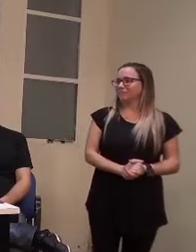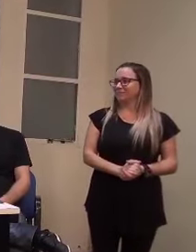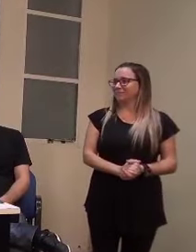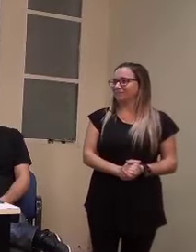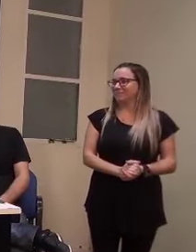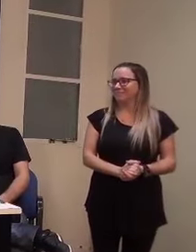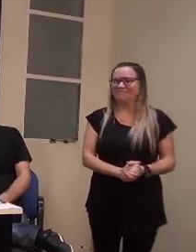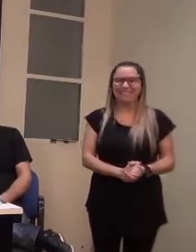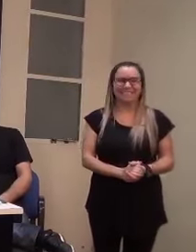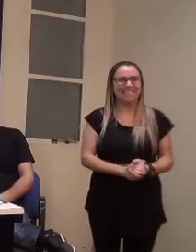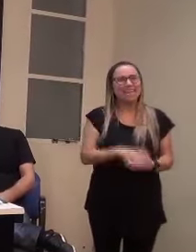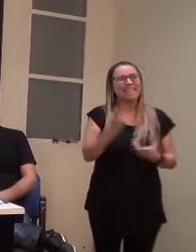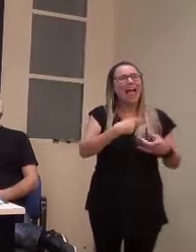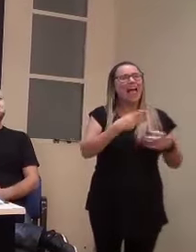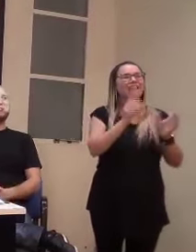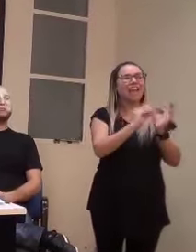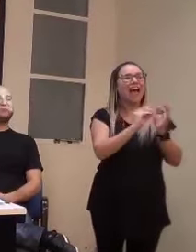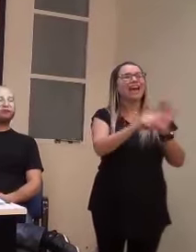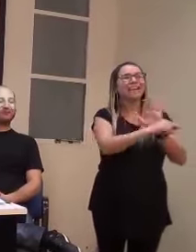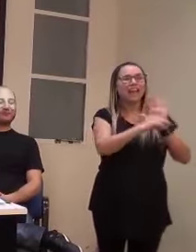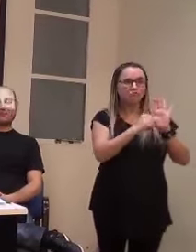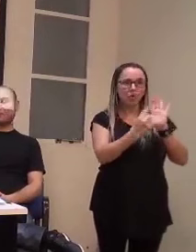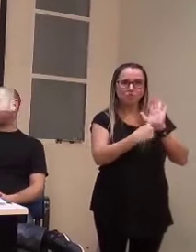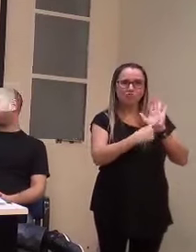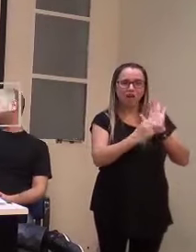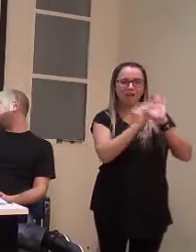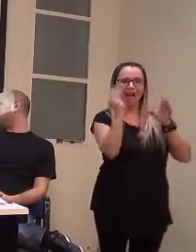en algunas escuelas del país